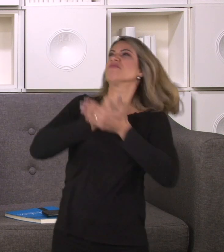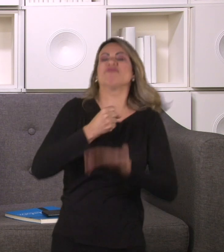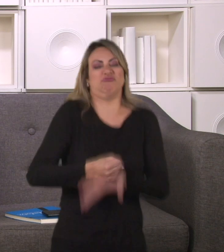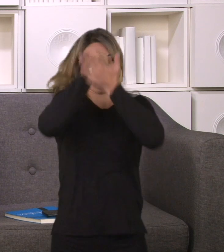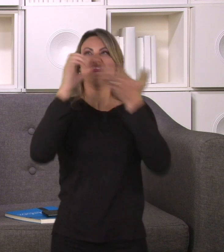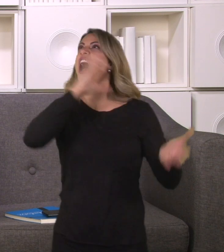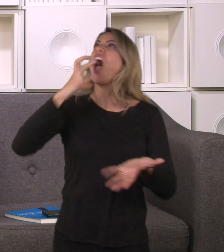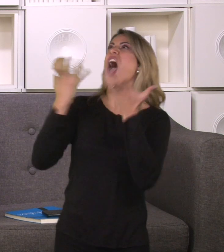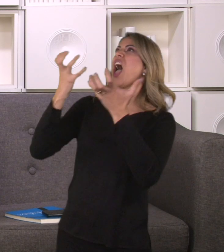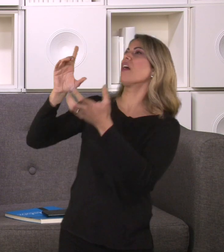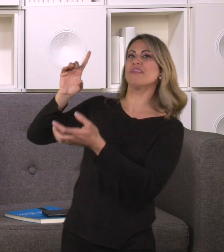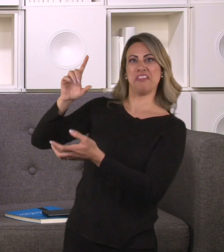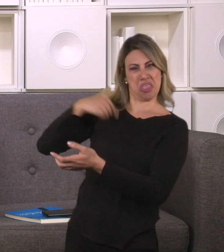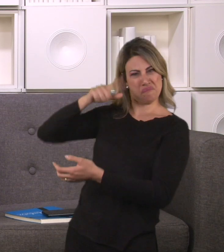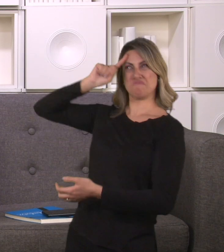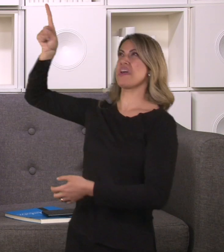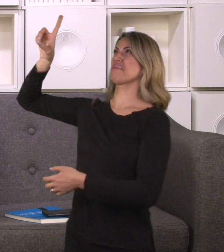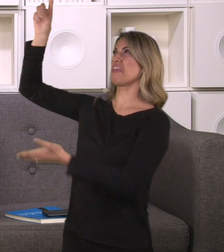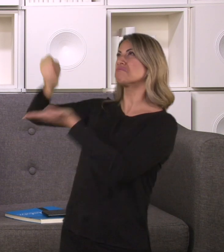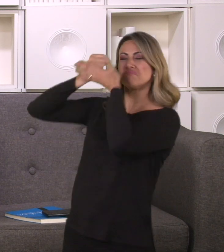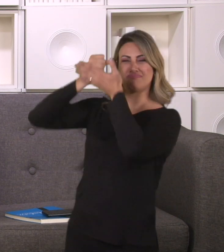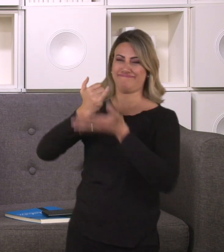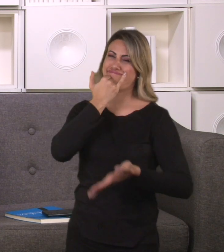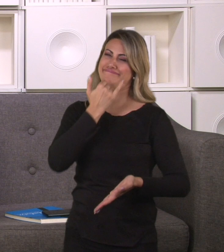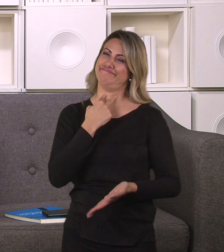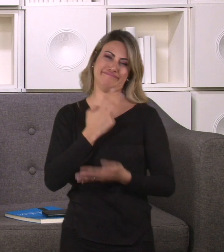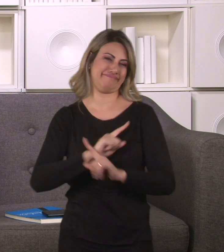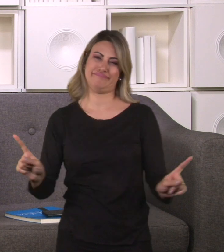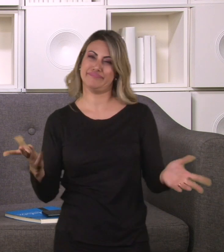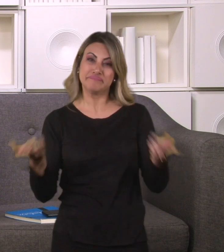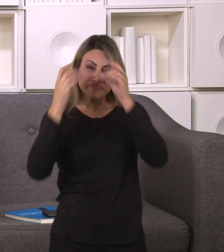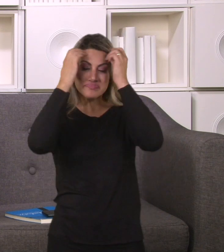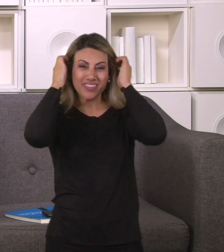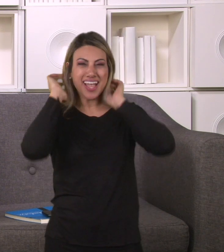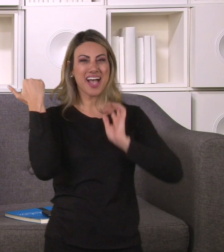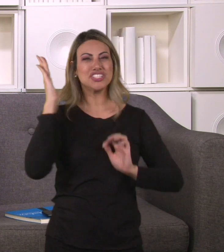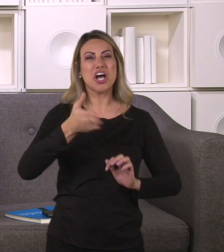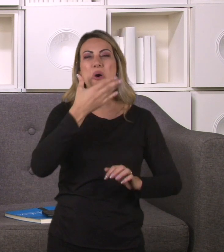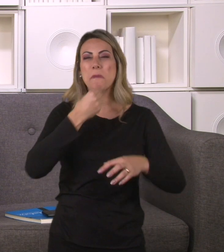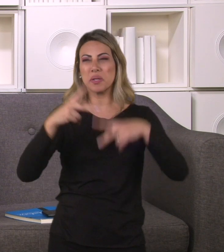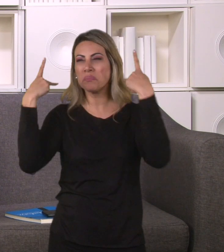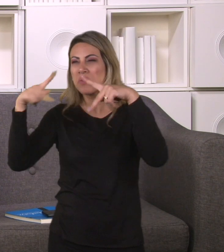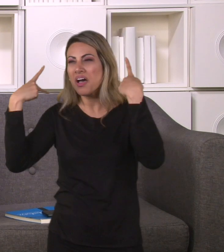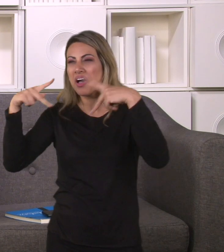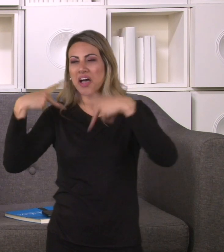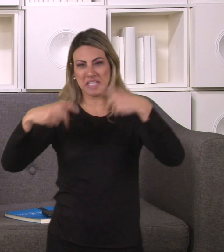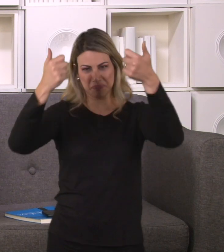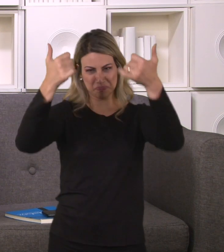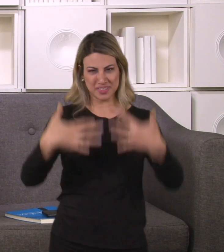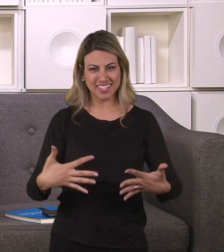um pregador dizendo que o salmo que o diabo citou aqui, seus anjos darão ordens a seu respeito para que não tropeces numa pedra por